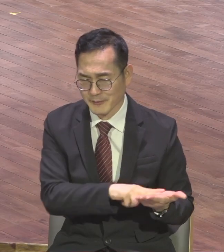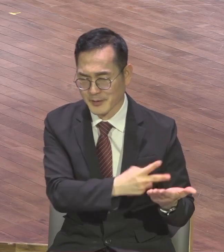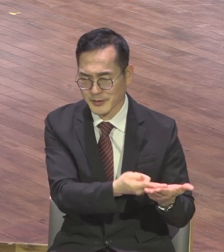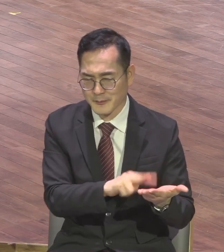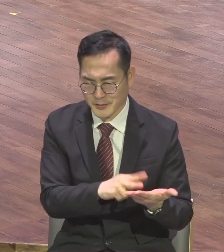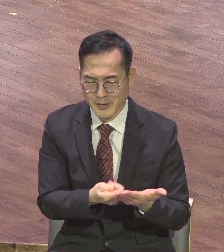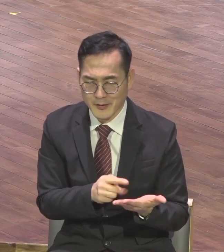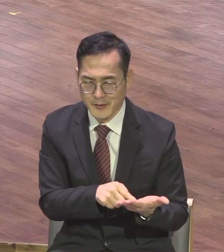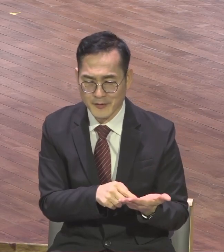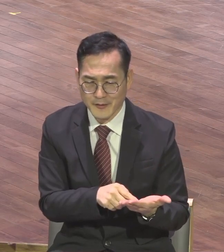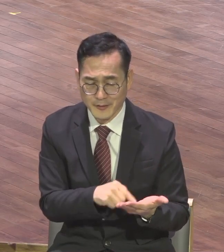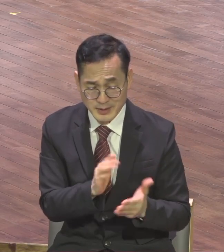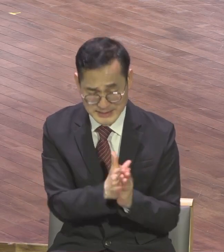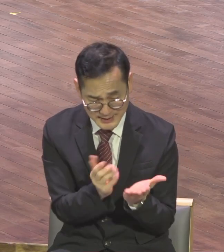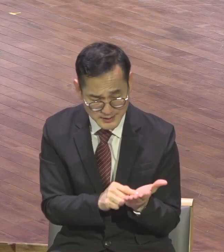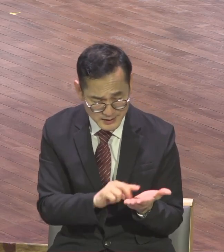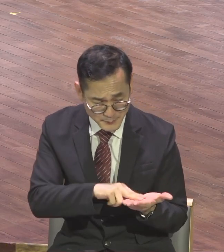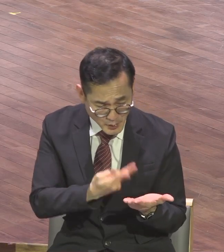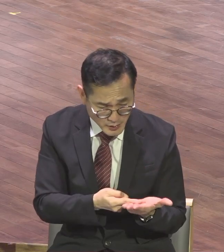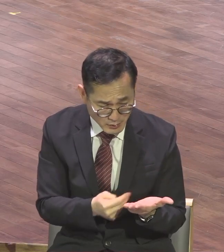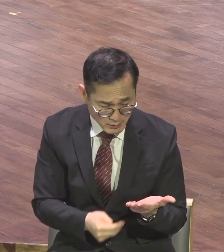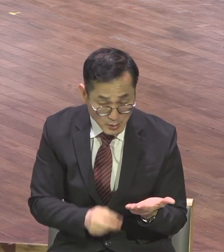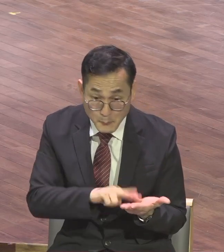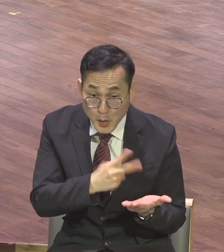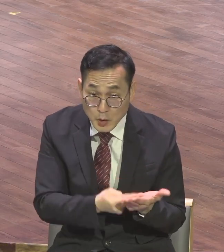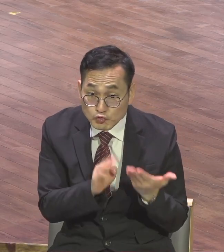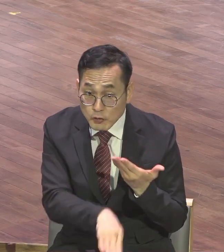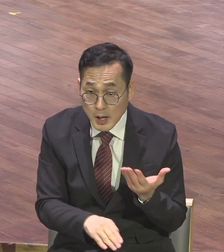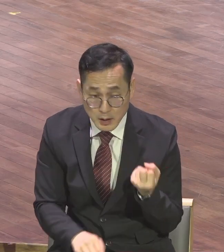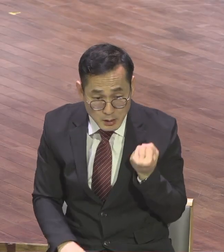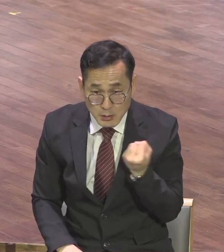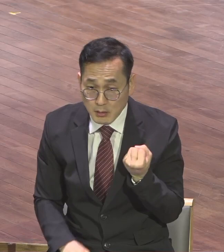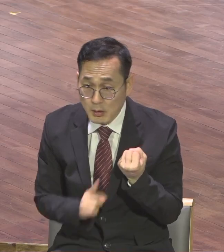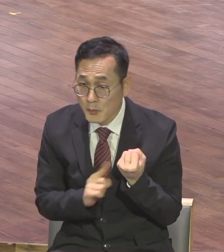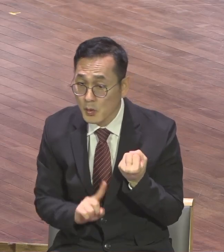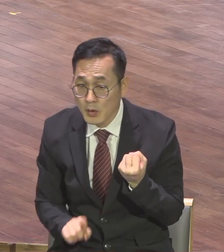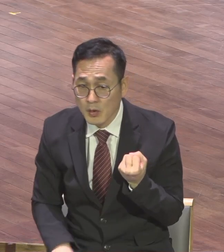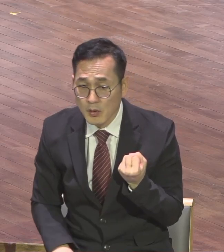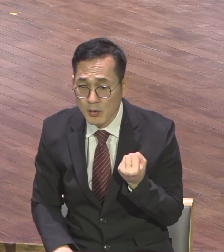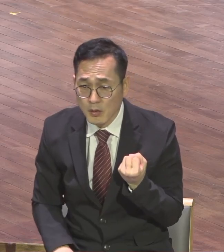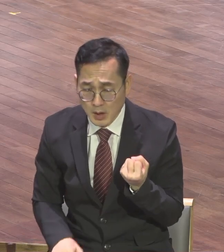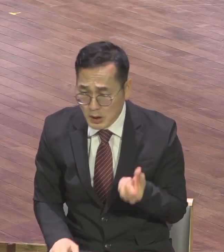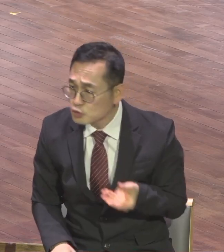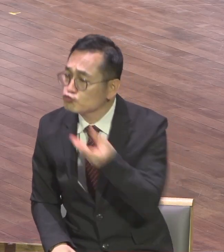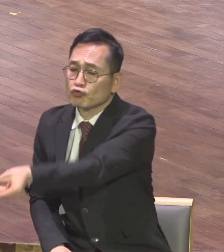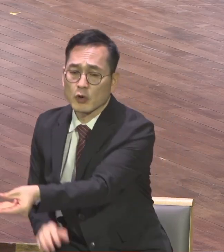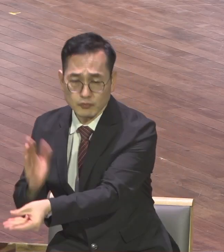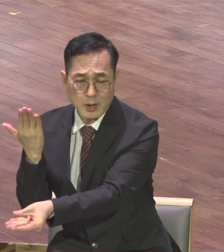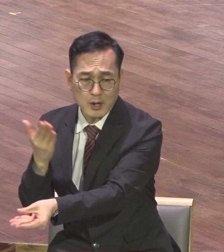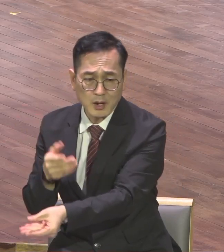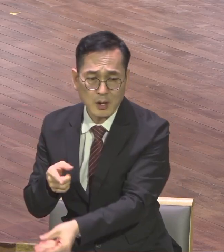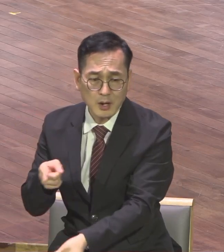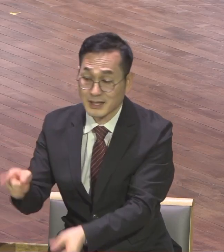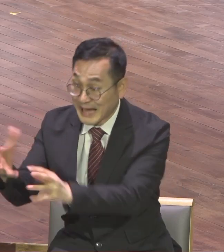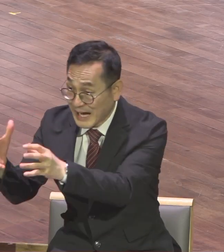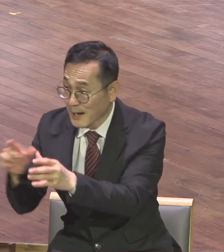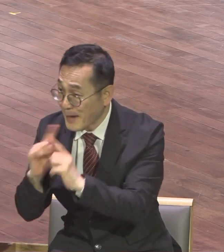번역을 해가지고 이 책을 번역했는데 번역만 하면 뭐합니까? 참 놀랍죠. 이 번역할 그